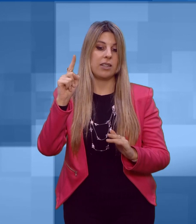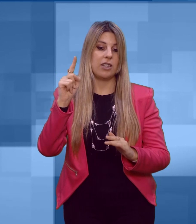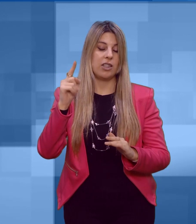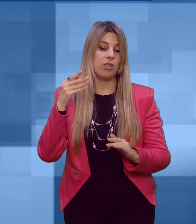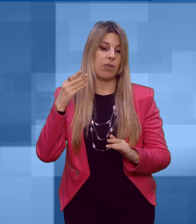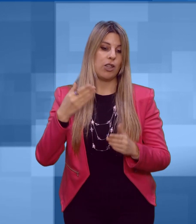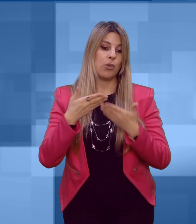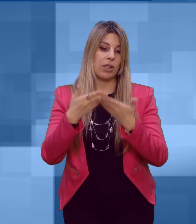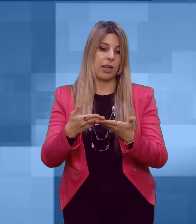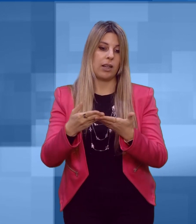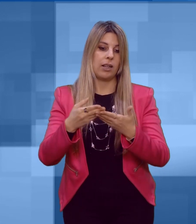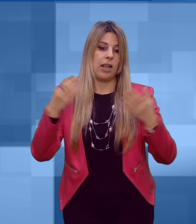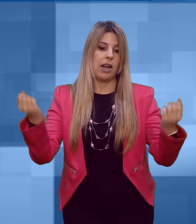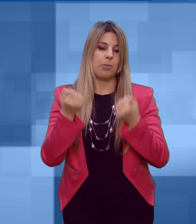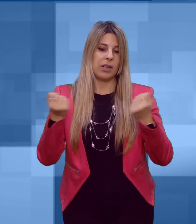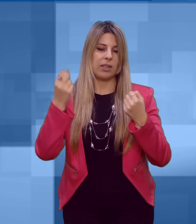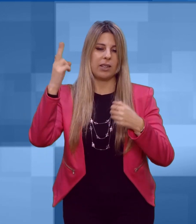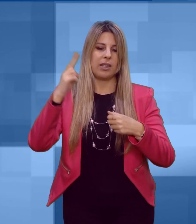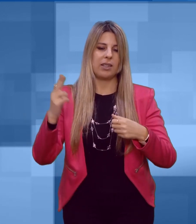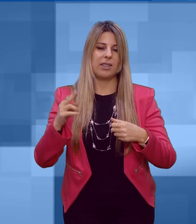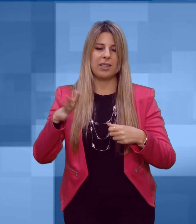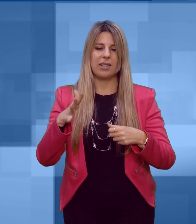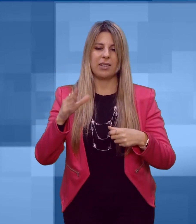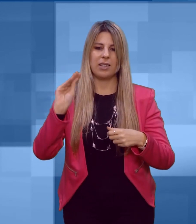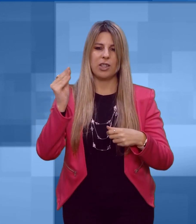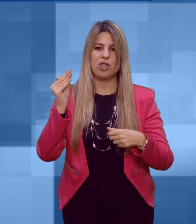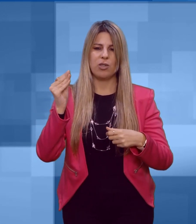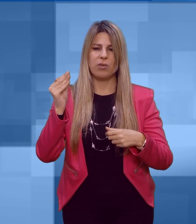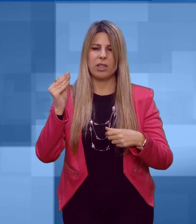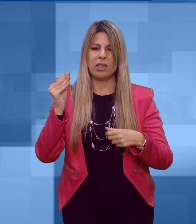un sistema di riqualificazione degli spazi e dei muri urbani.